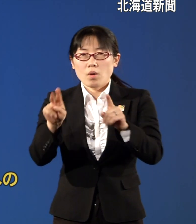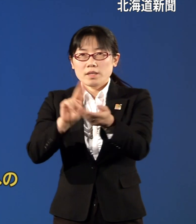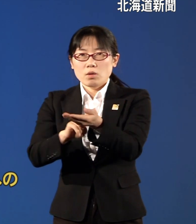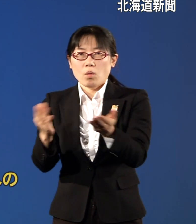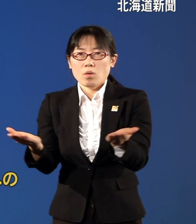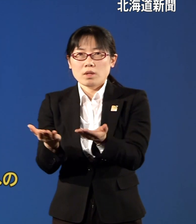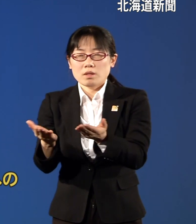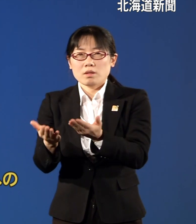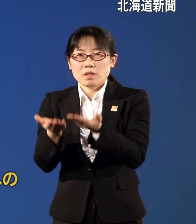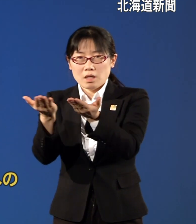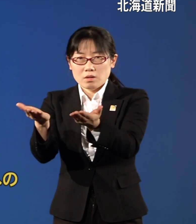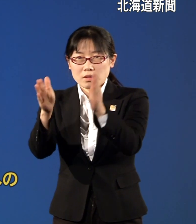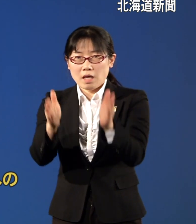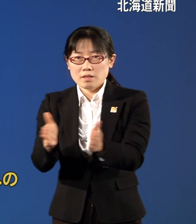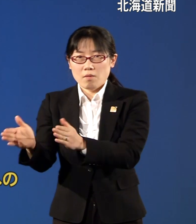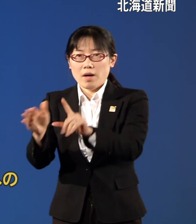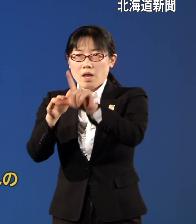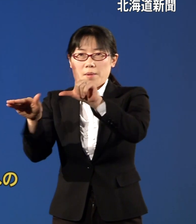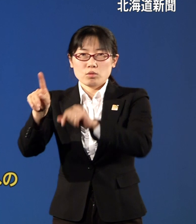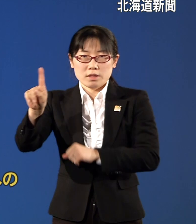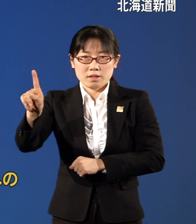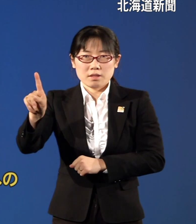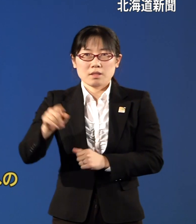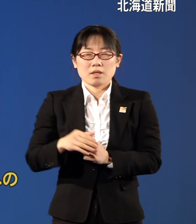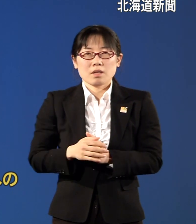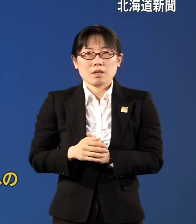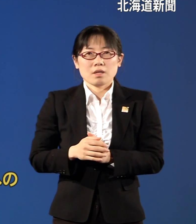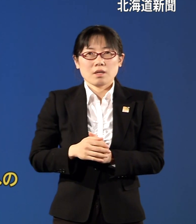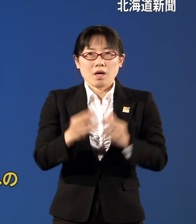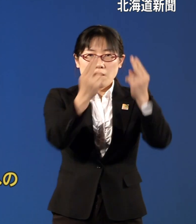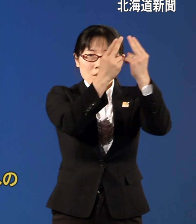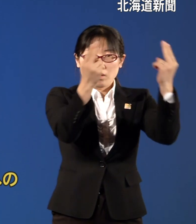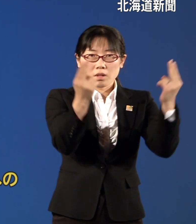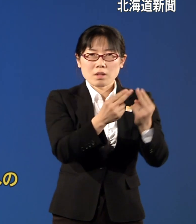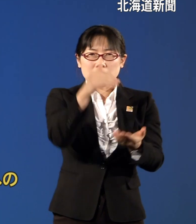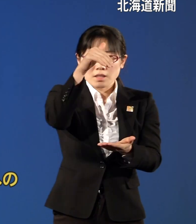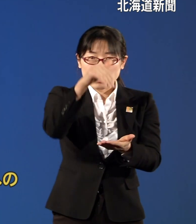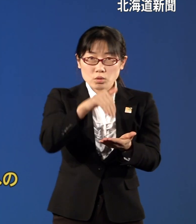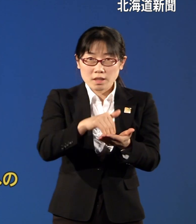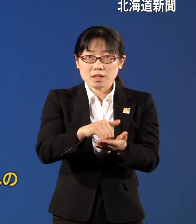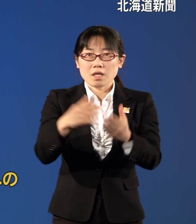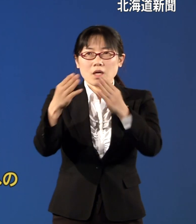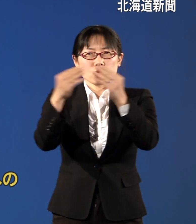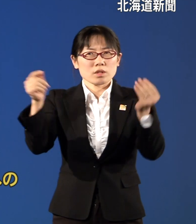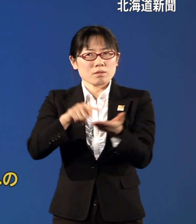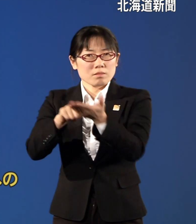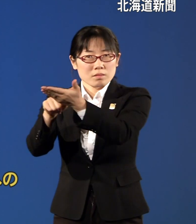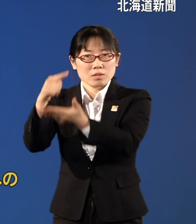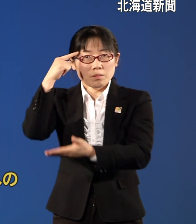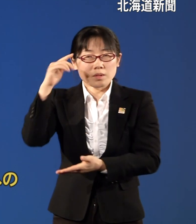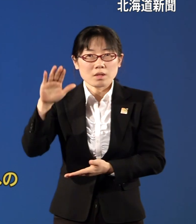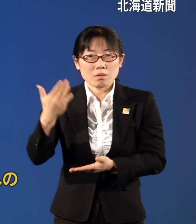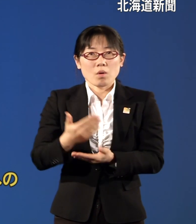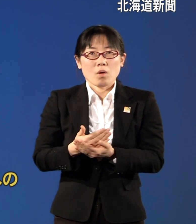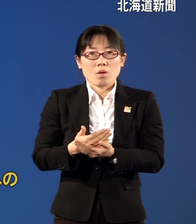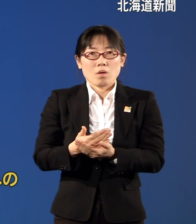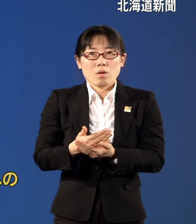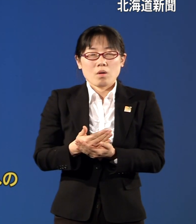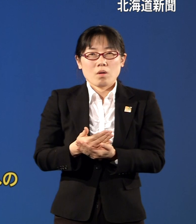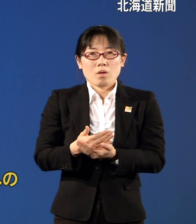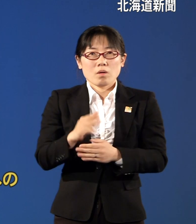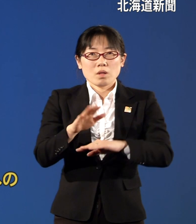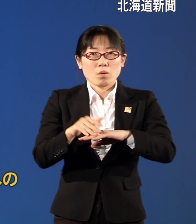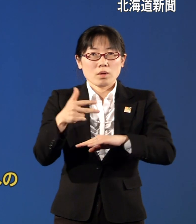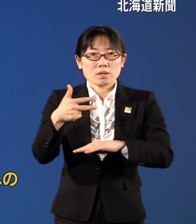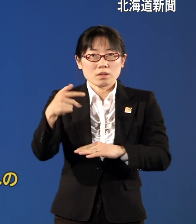レベル1の分類、この中でですね、もちろん道が国に最終的にはということにはなるんですが、市長としてはですね、はい、まん延